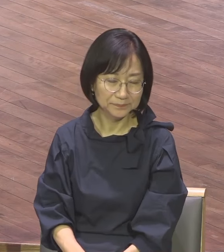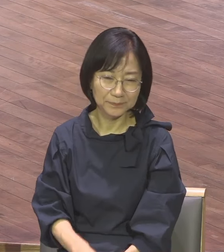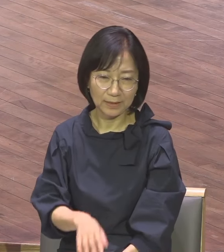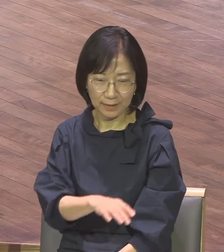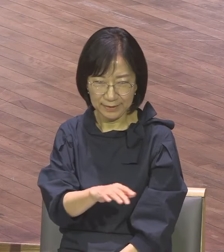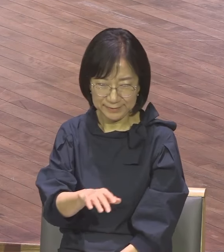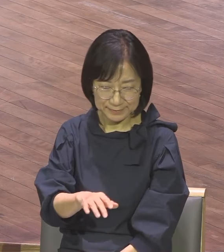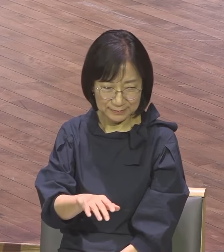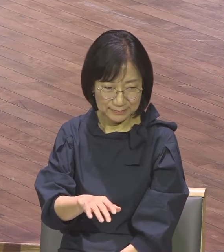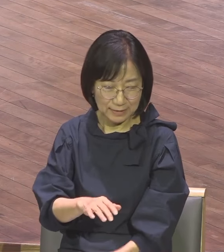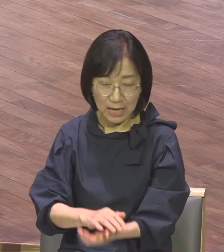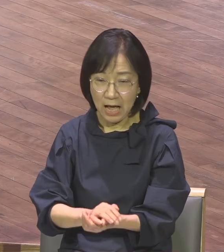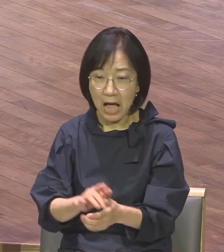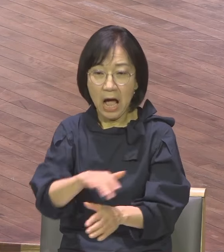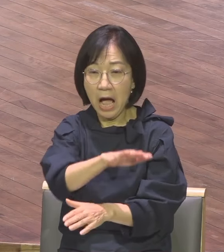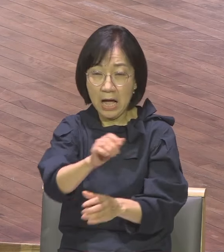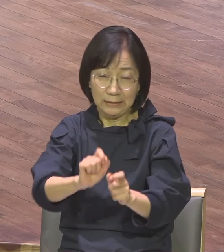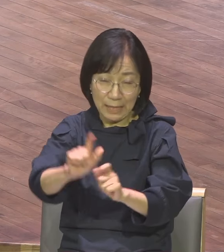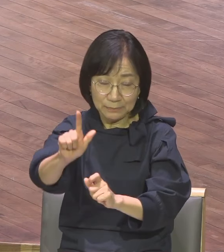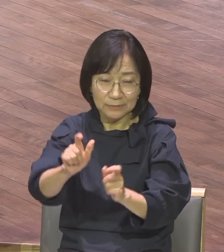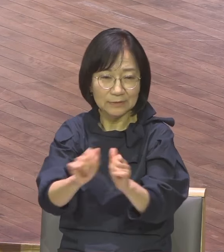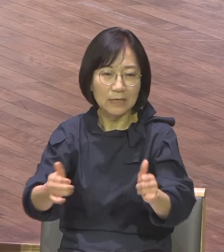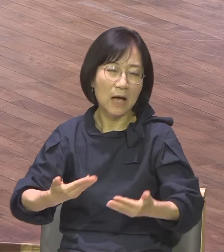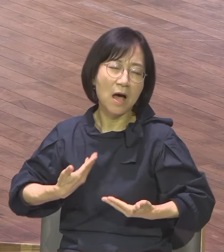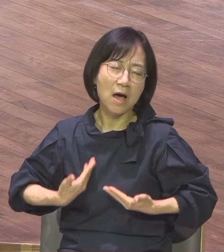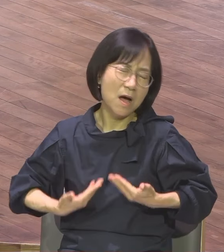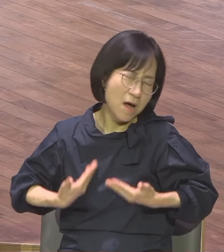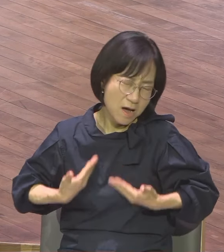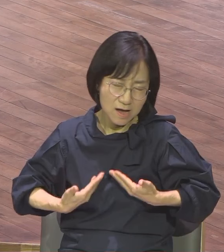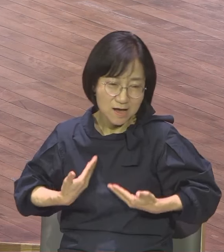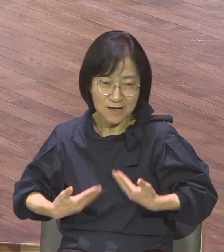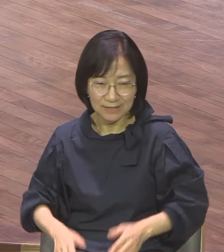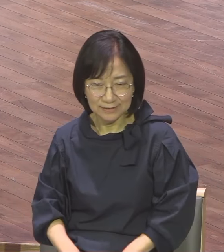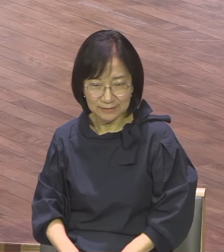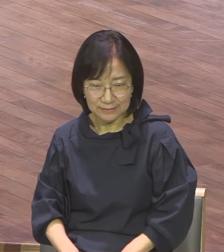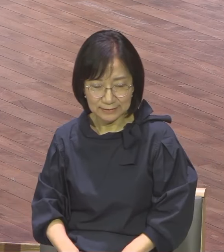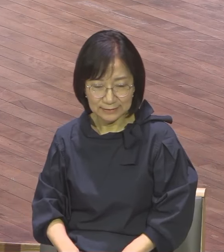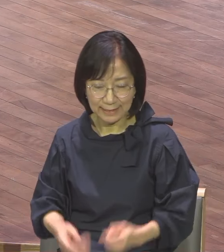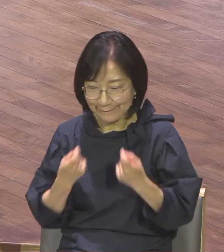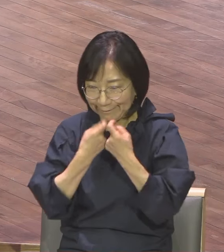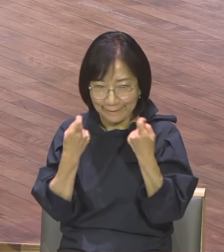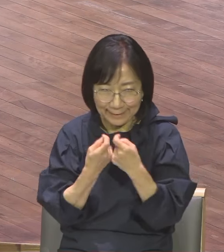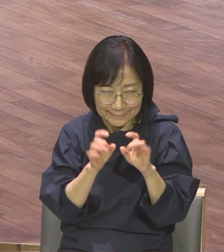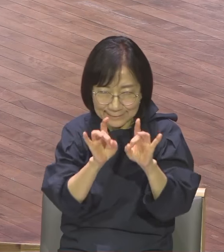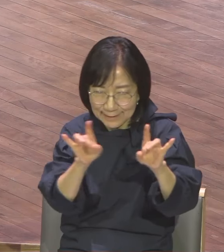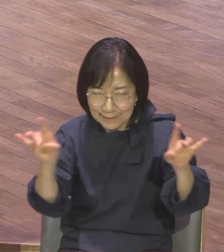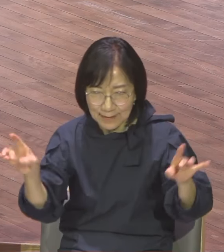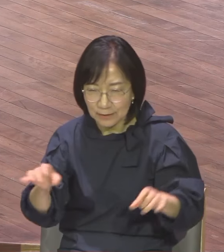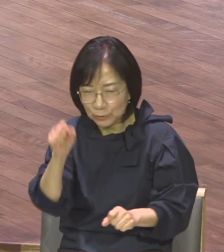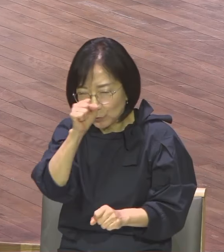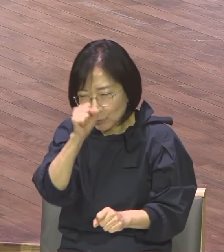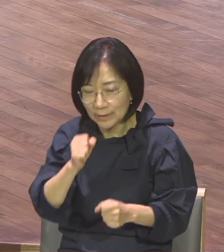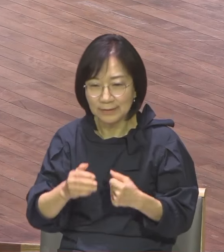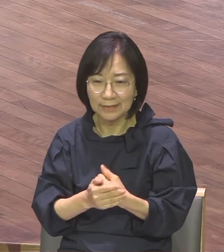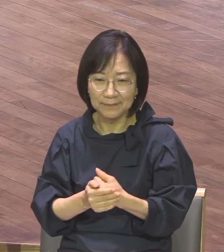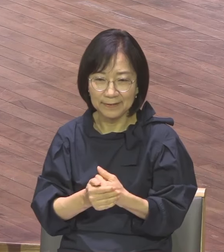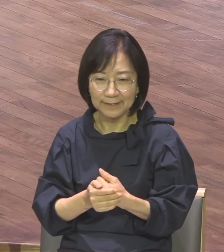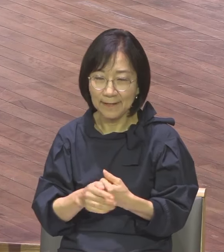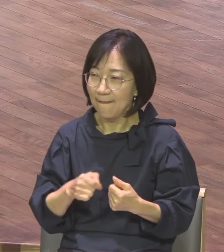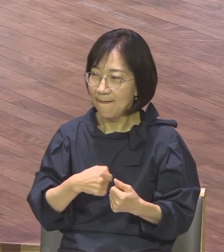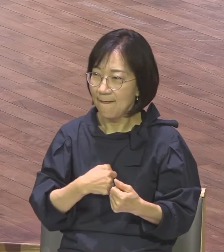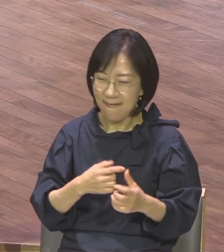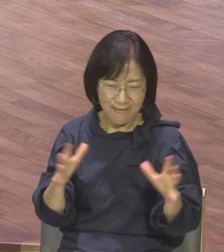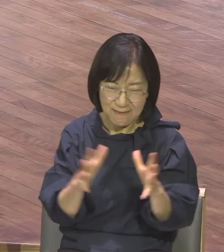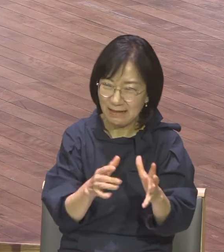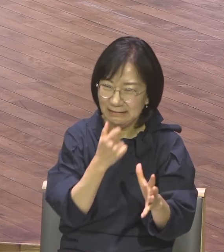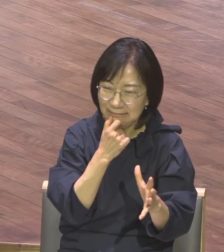바빠요. 시간이 없어요. 그러나 점점 개인주의가 심해지기 때문에 사단이 이걸 공격한단 말이에요.